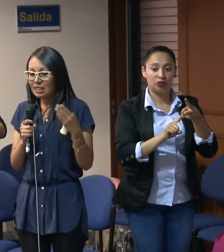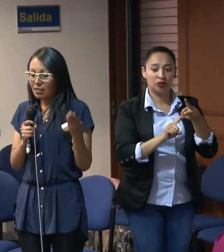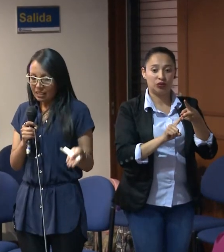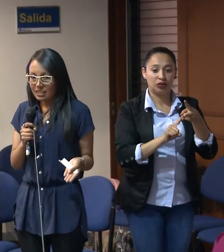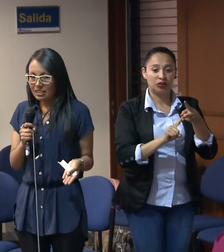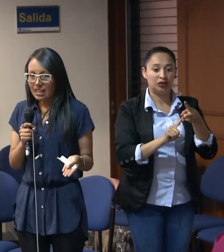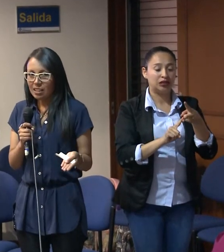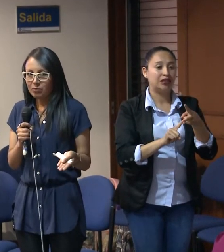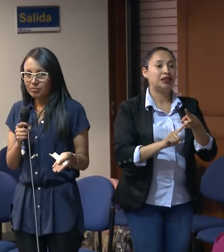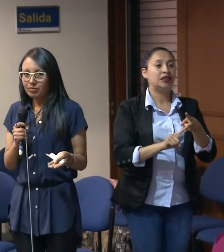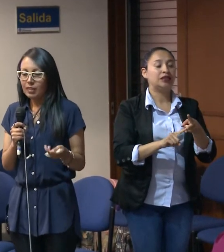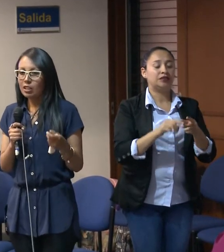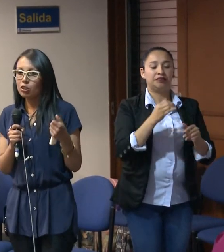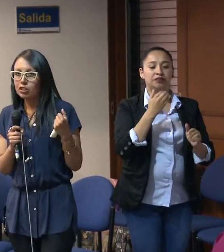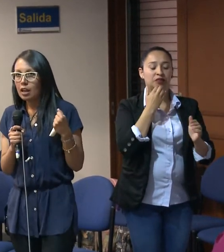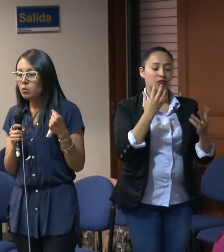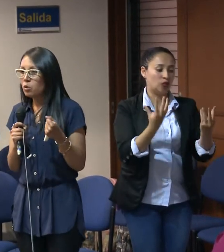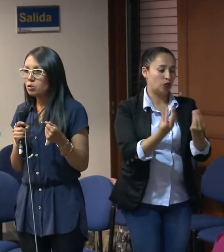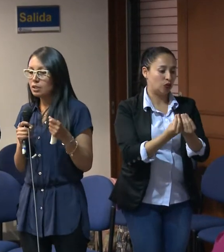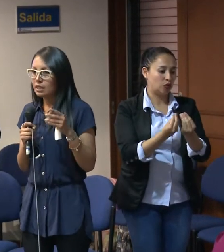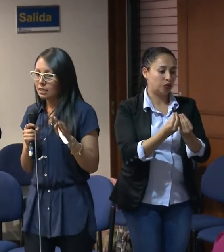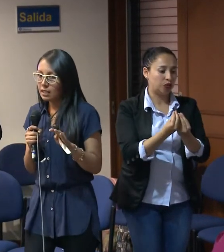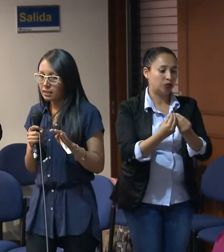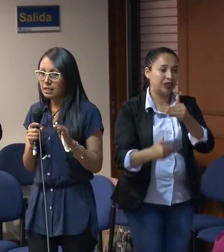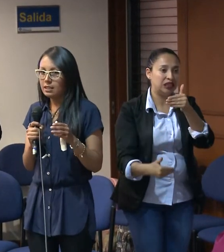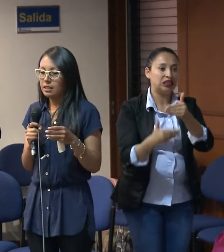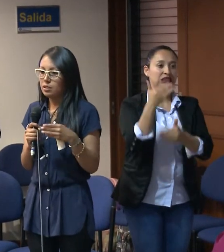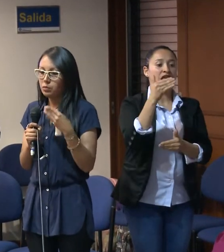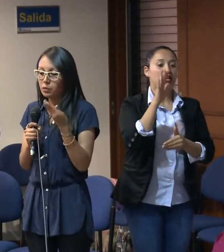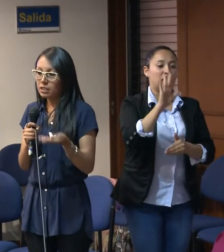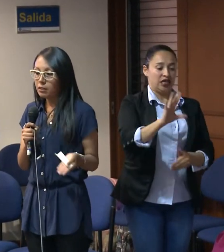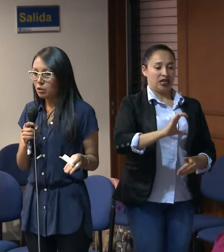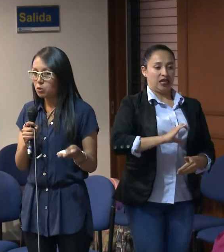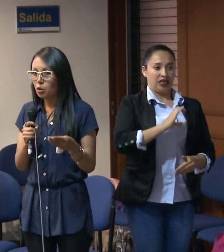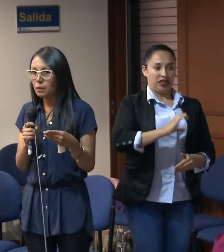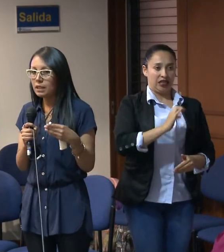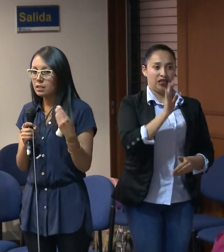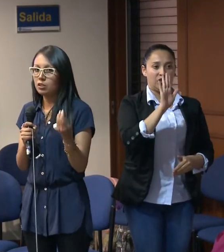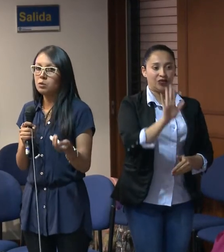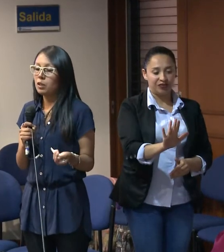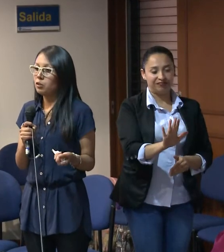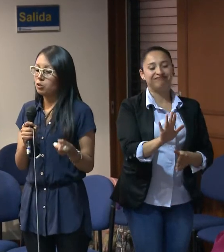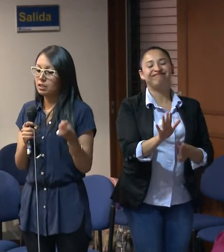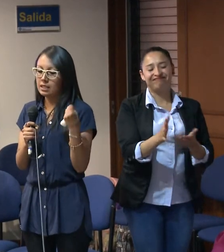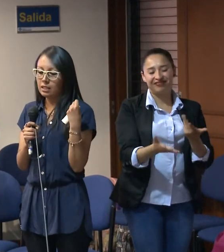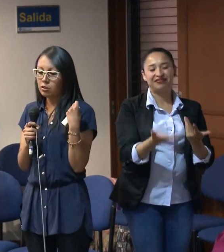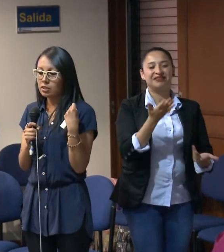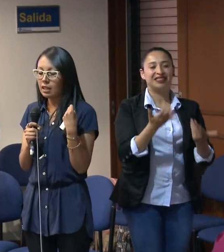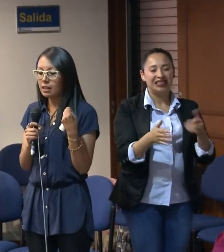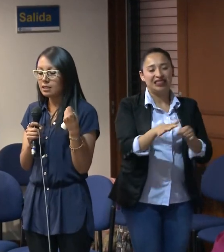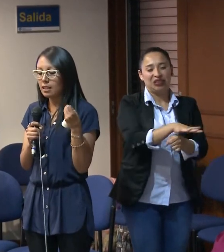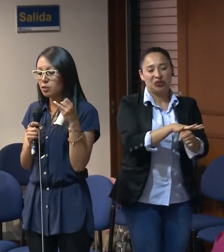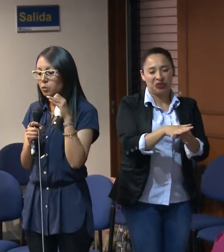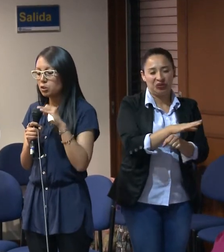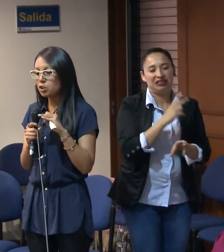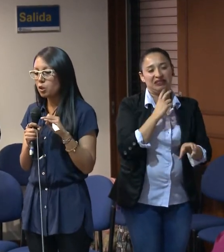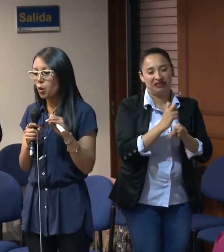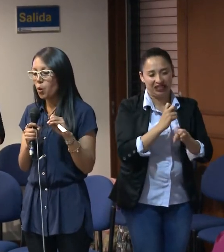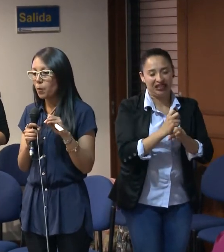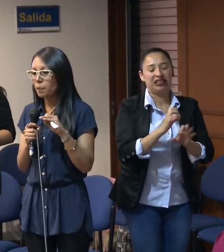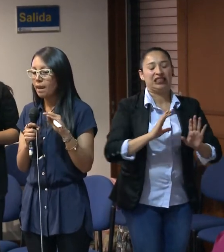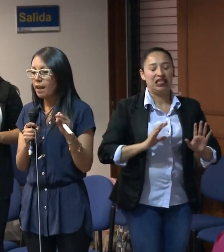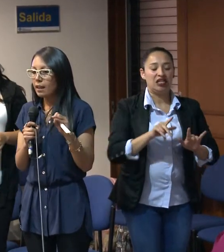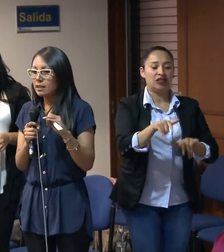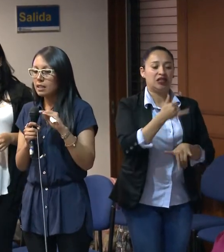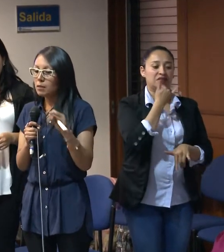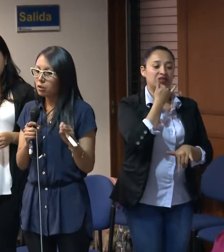en el nivel de inicial encontramos ciertas características, pues debido a sus complicaciones, bueno, entonces ellos están en